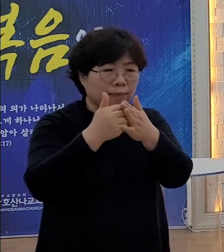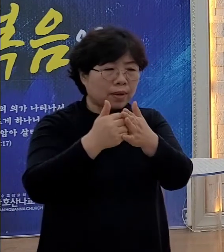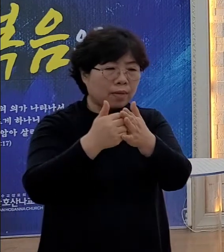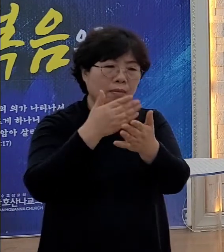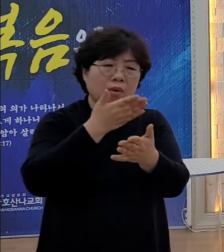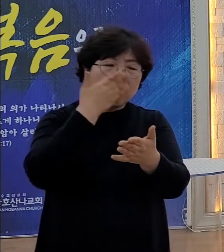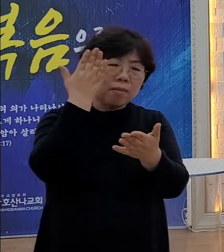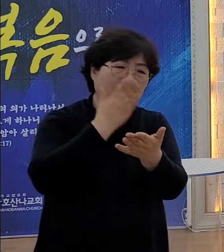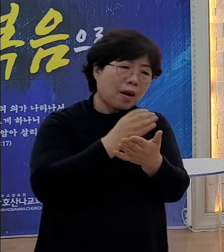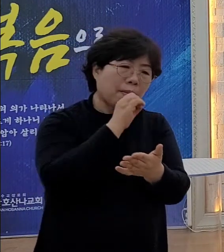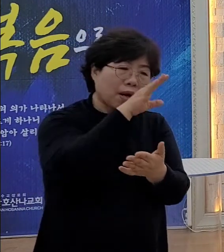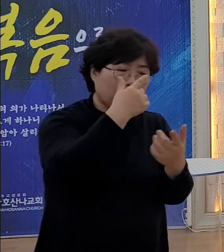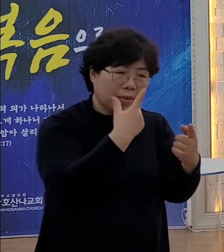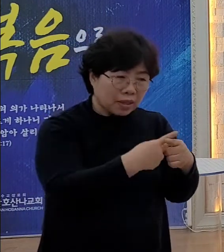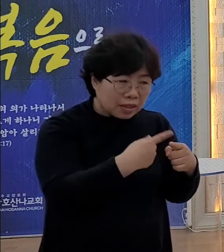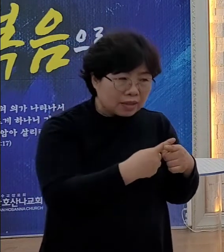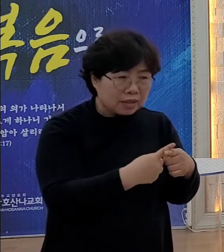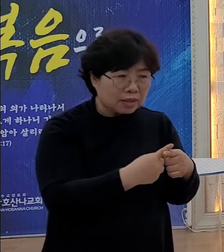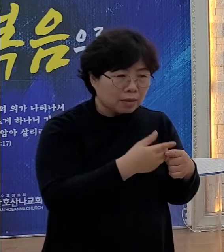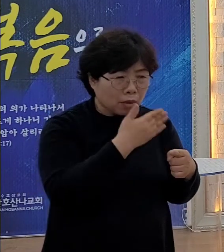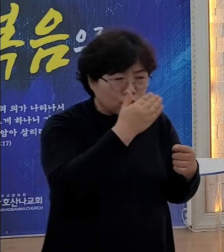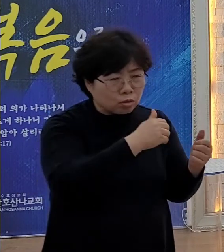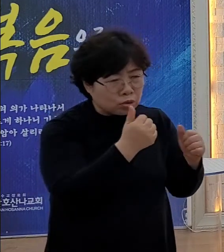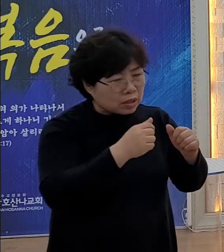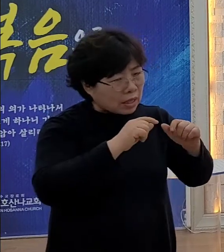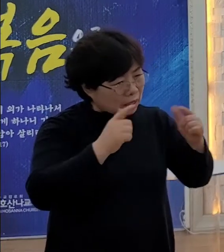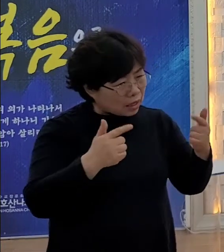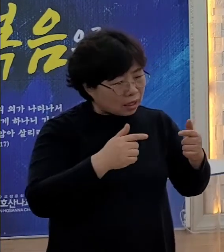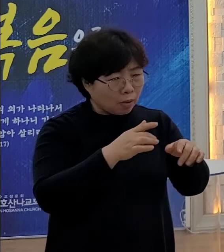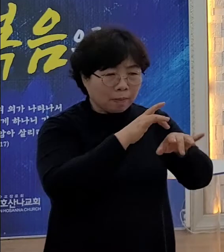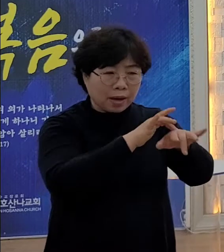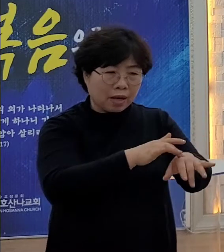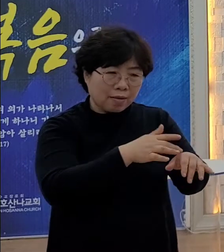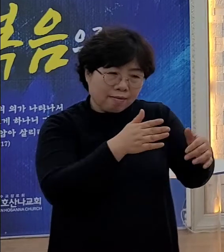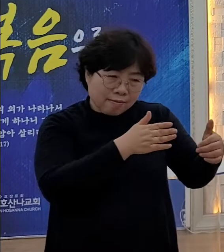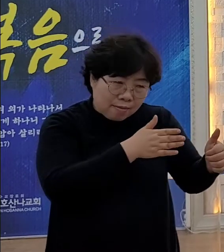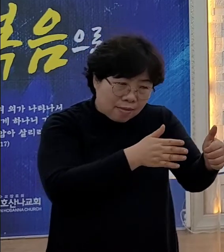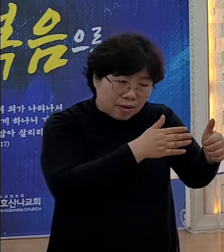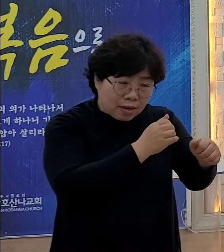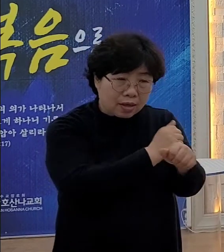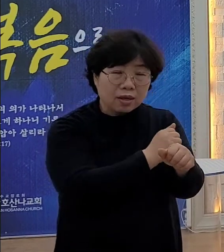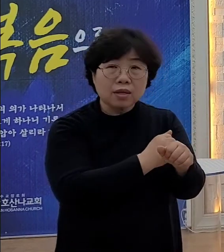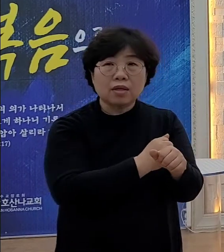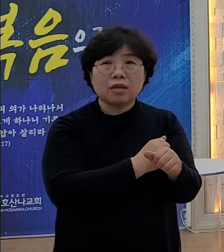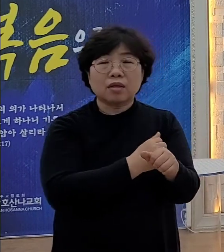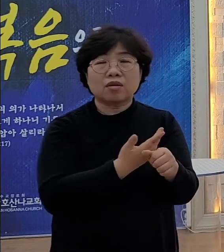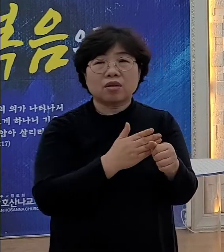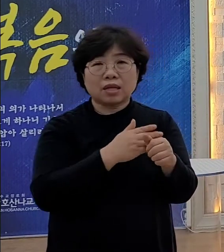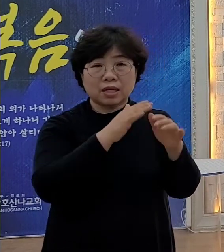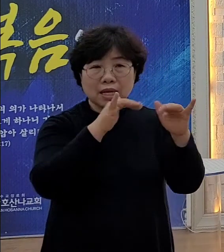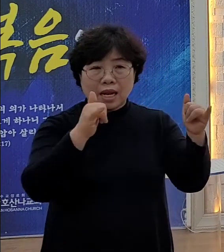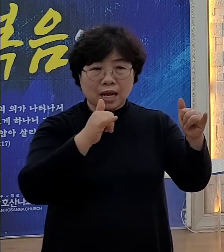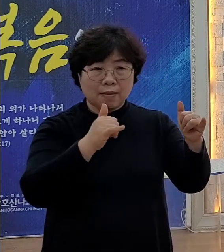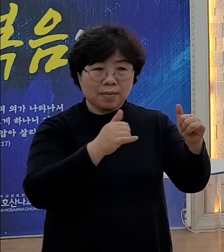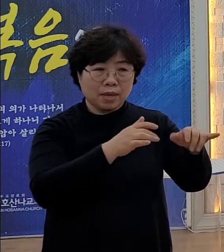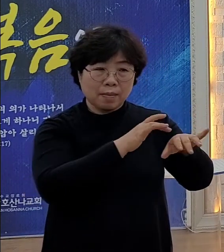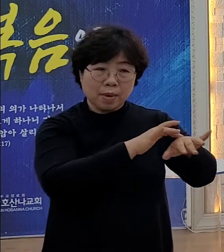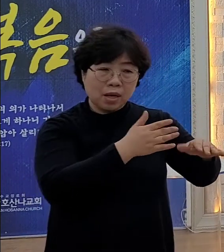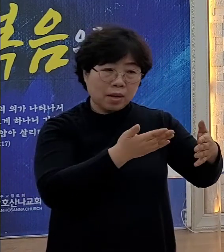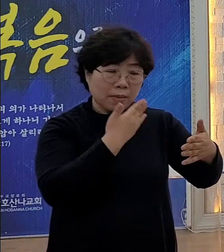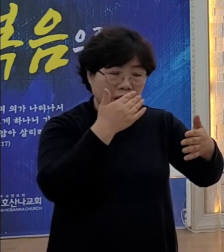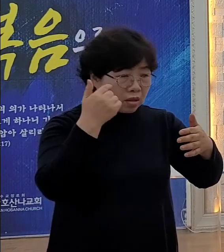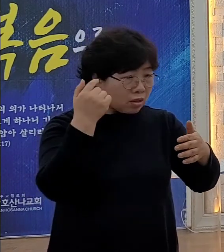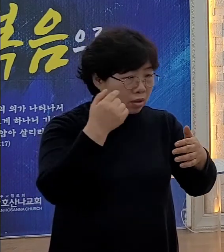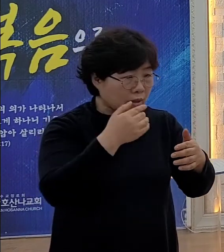하시는 거야. 먹어봐. 너 안 죽어. 마귀가 그랬어요. 근데 인간이 그 말 듣고 웃긴 소리 하지